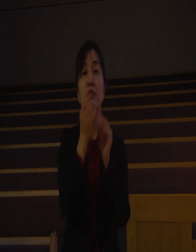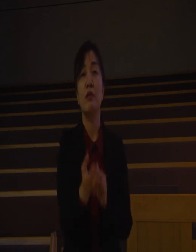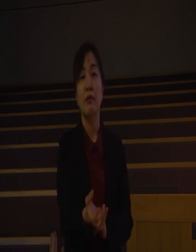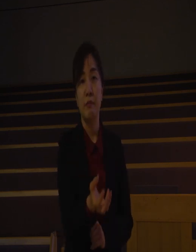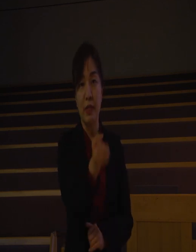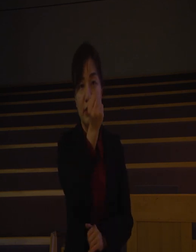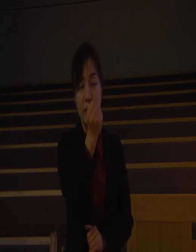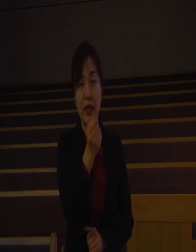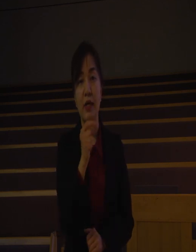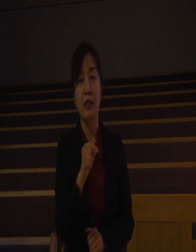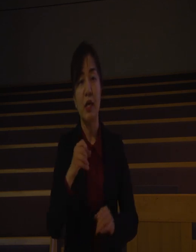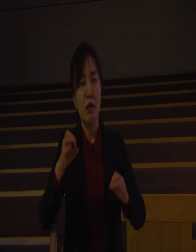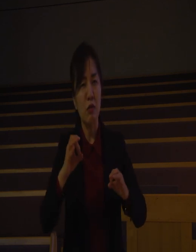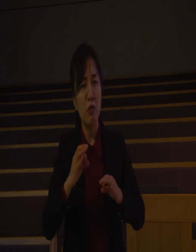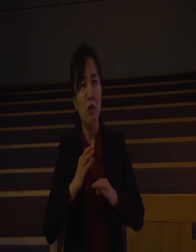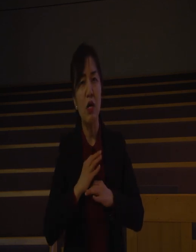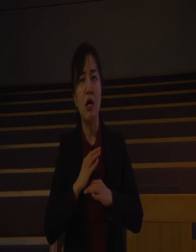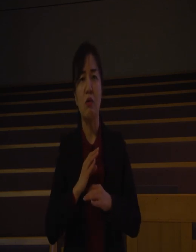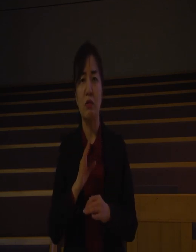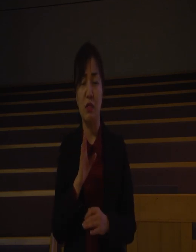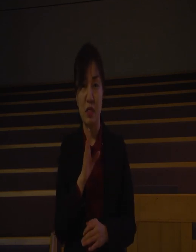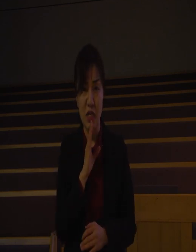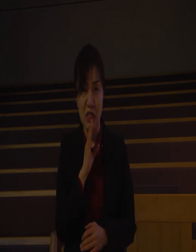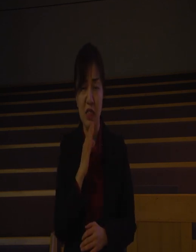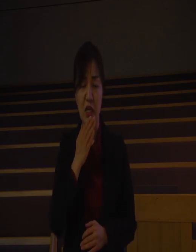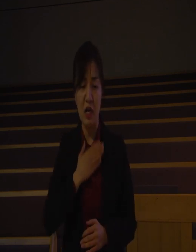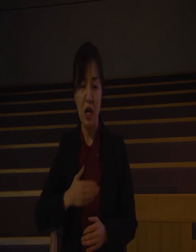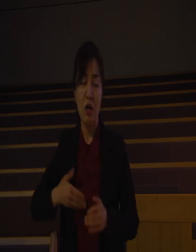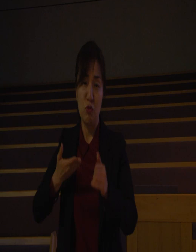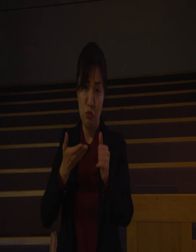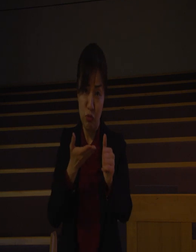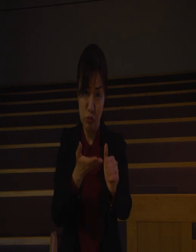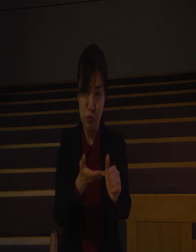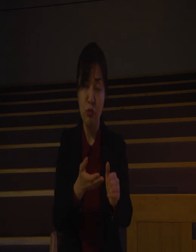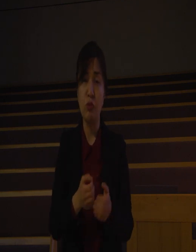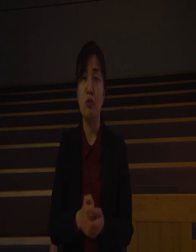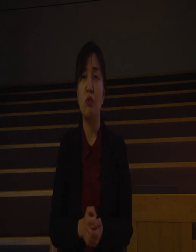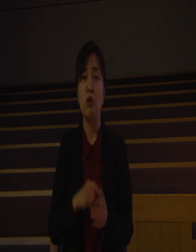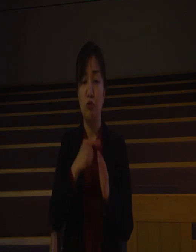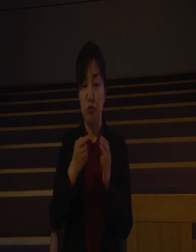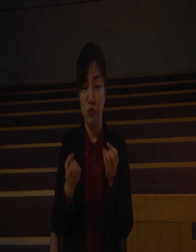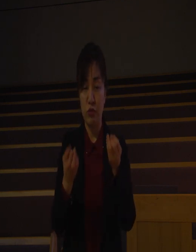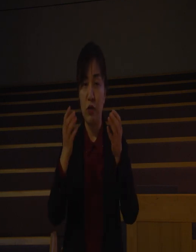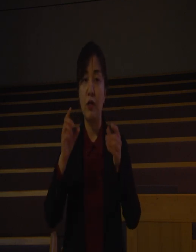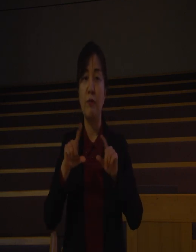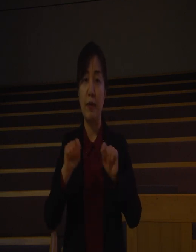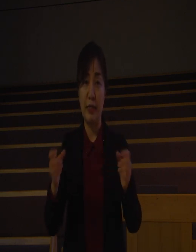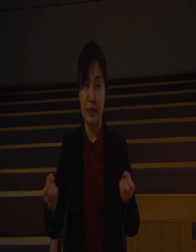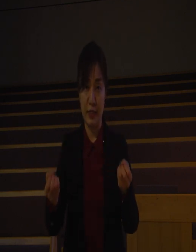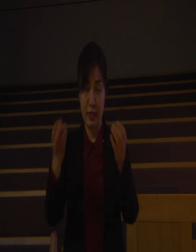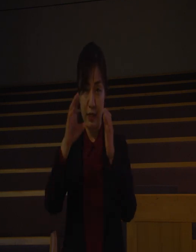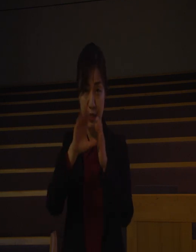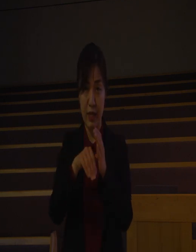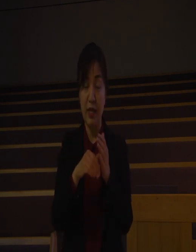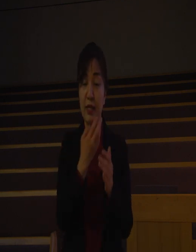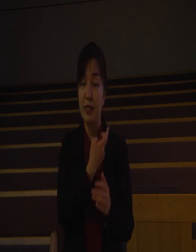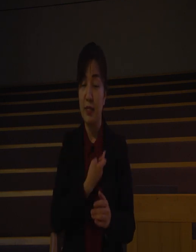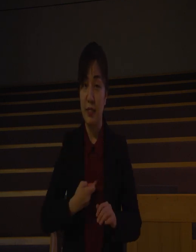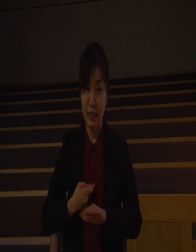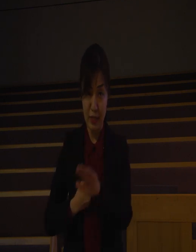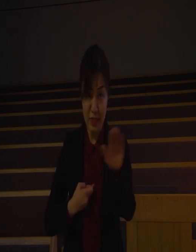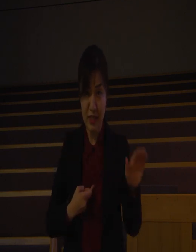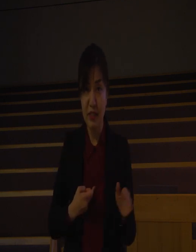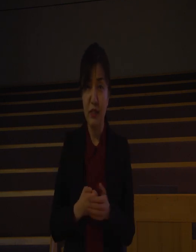받게 된다는 이 놀라운 사실을 알려주신 이 6월절 만찬 앞에